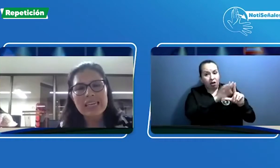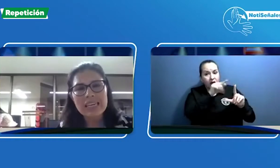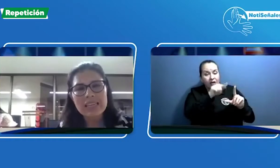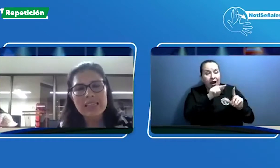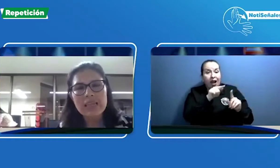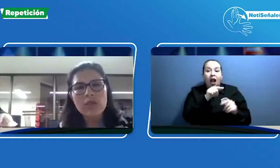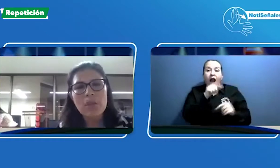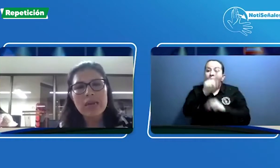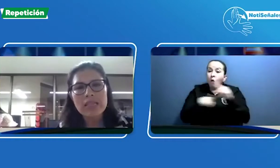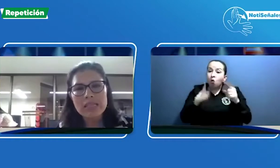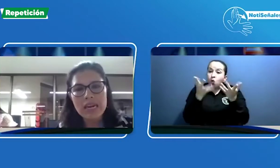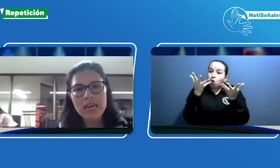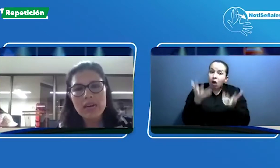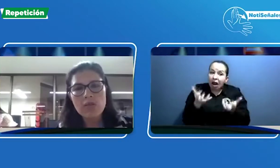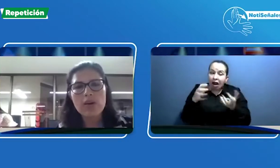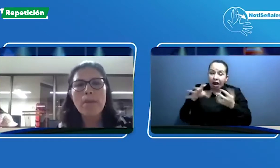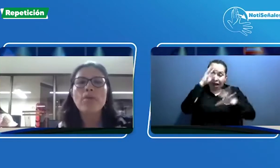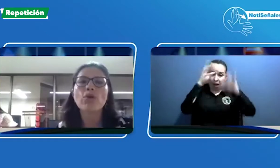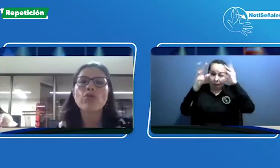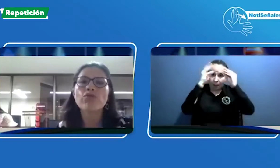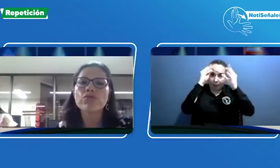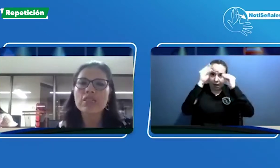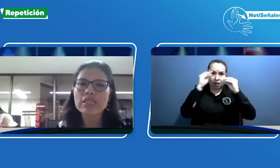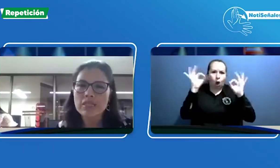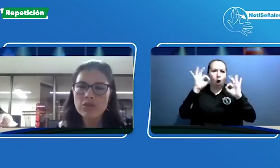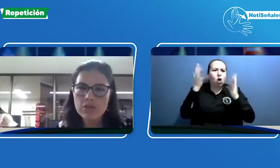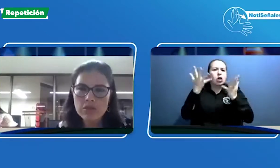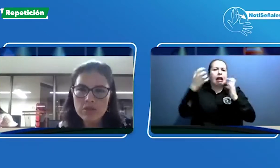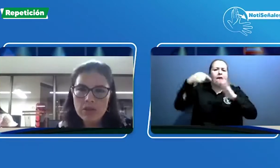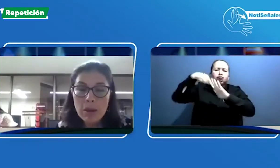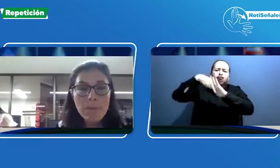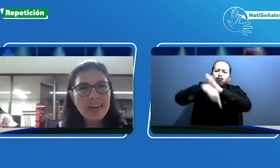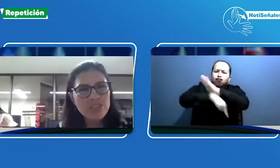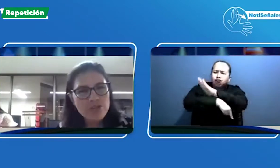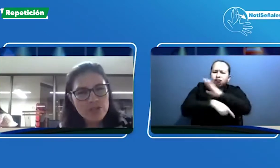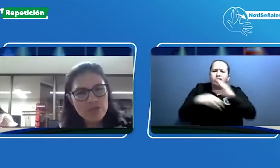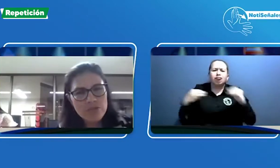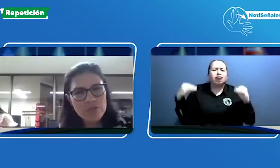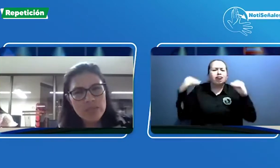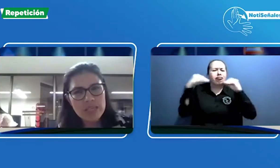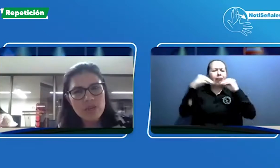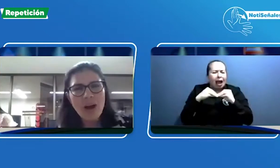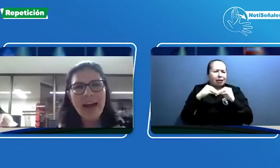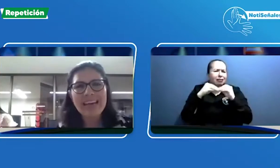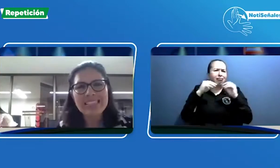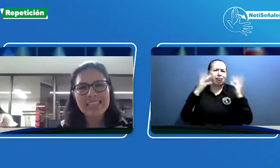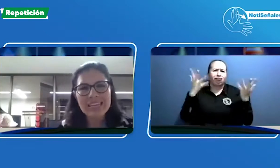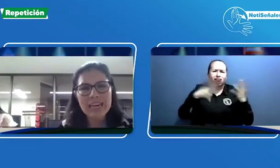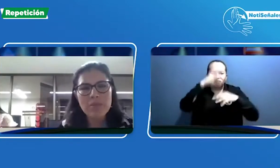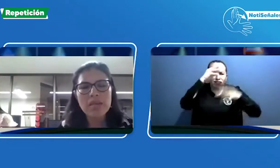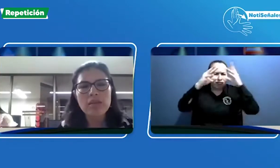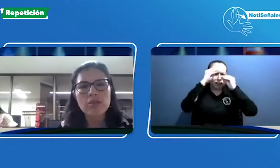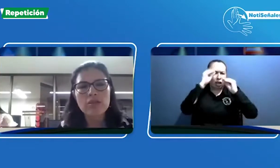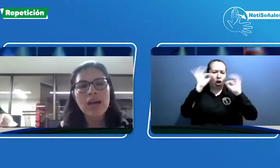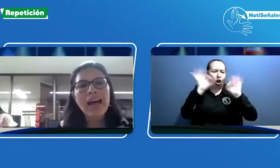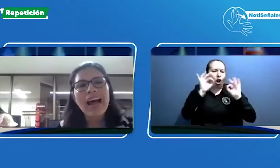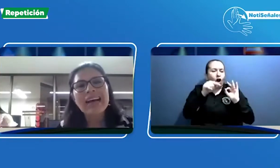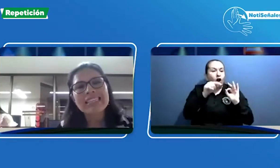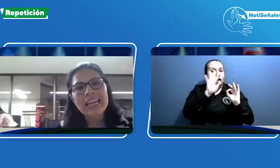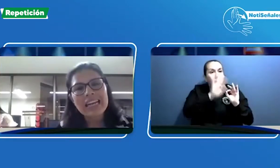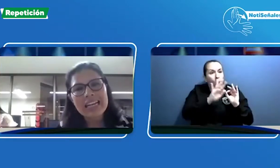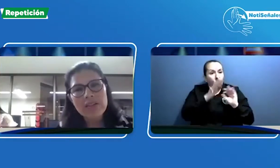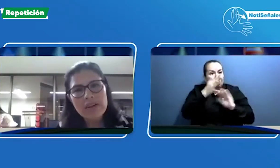deseen tener un aprendizaje, una profundización, mayor conocimiento, acercamiento